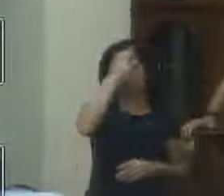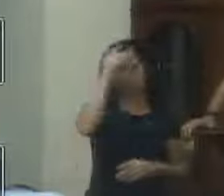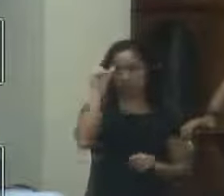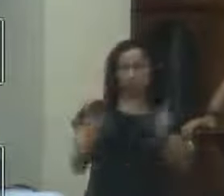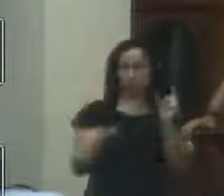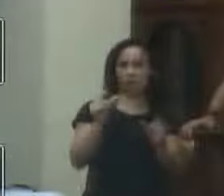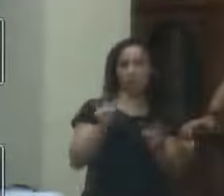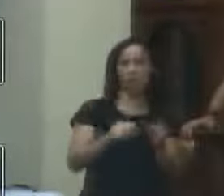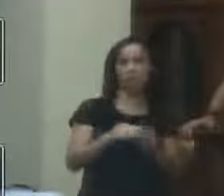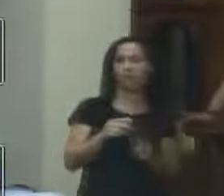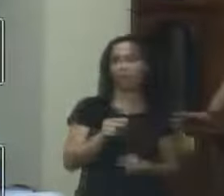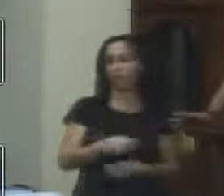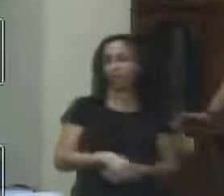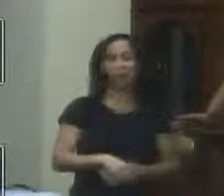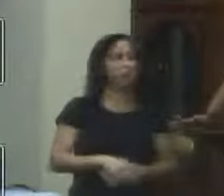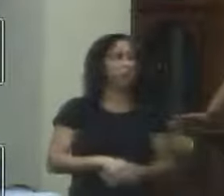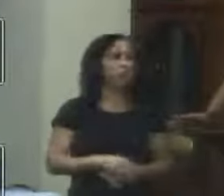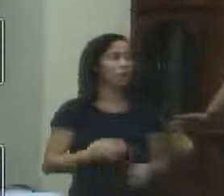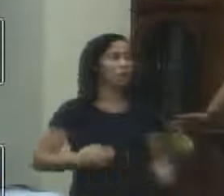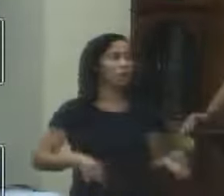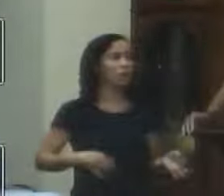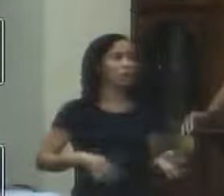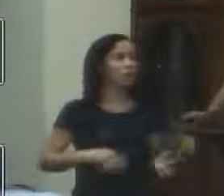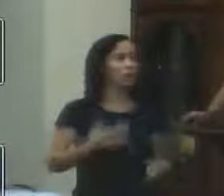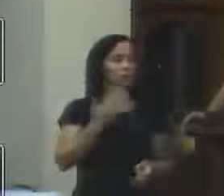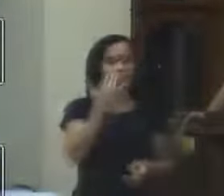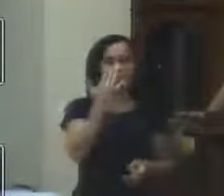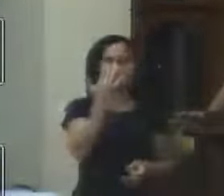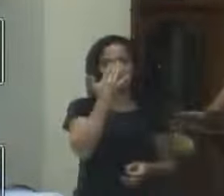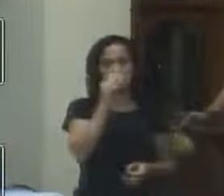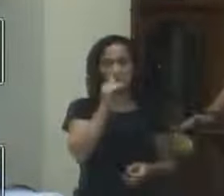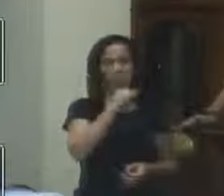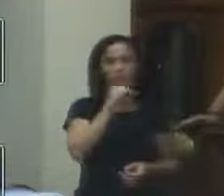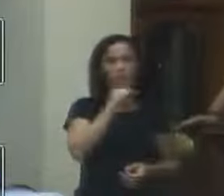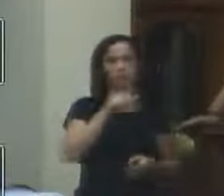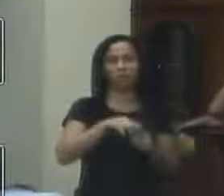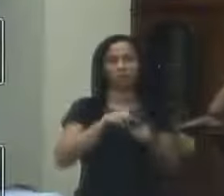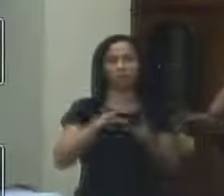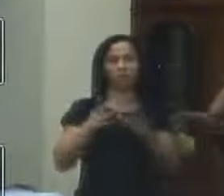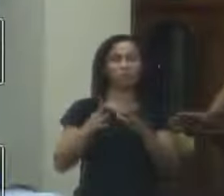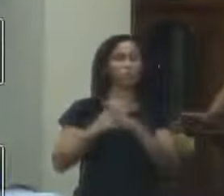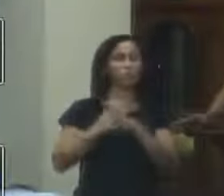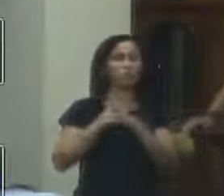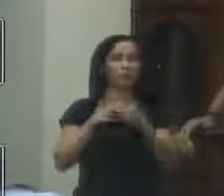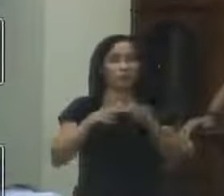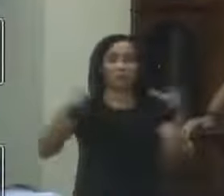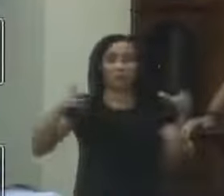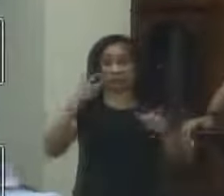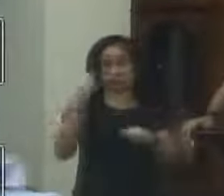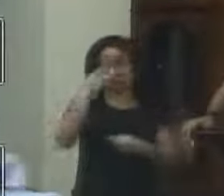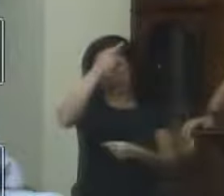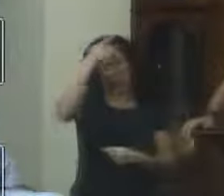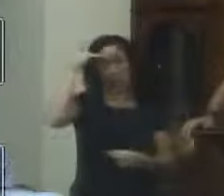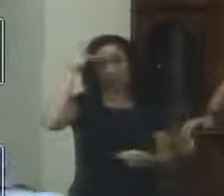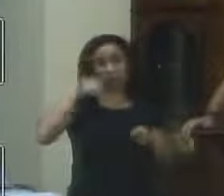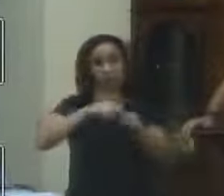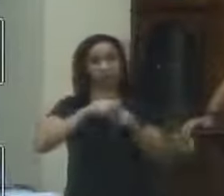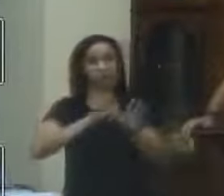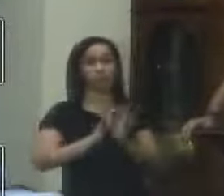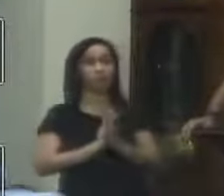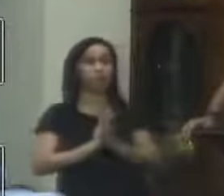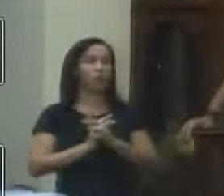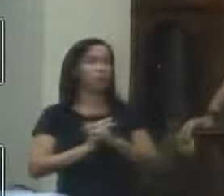representantes. O Conservatório, o Carnaval antigo, a Batalha de Confete, o Carnaval tomou um vulto muito grande. Tanto que